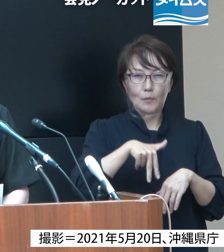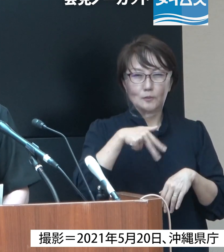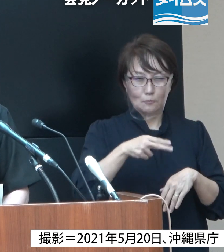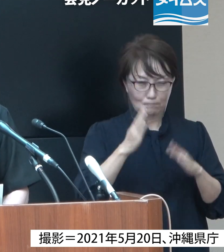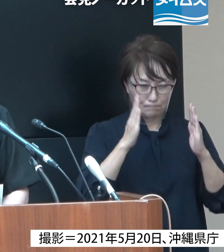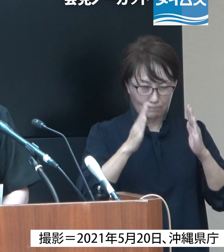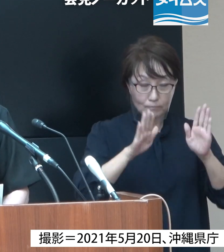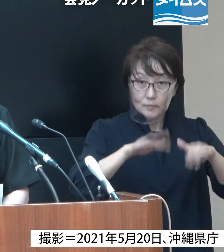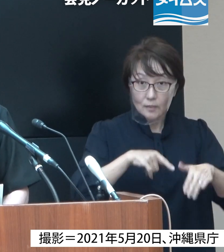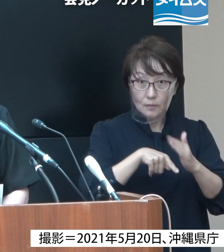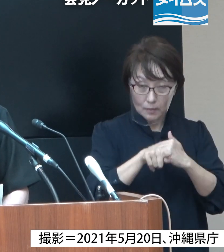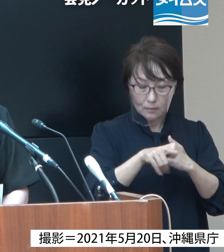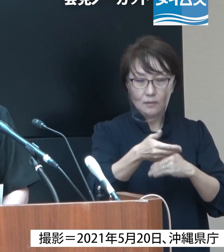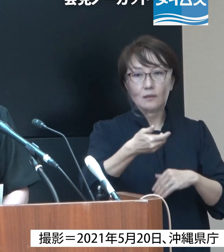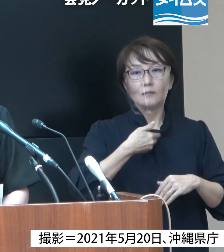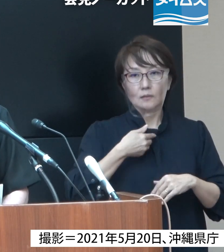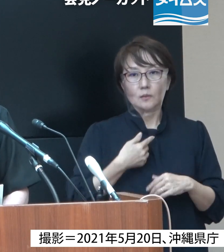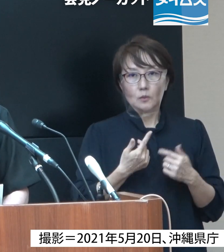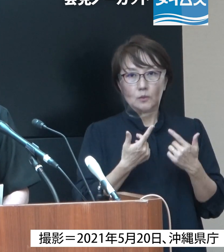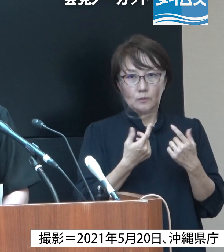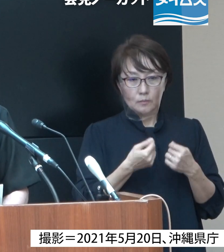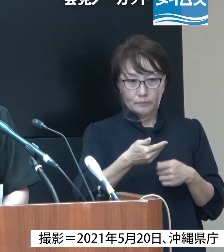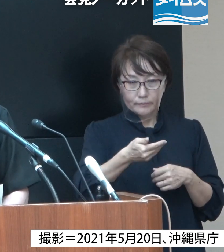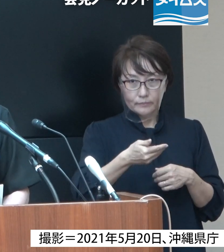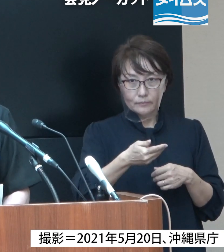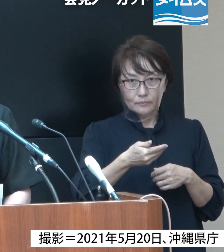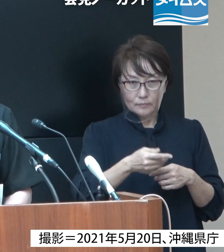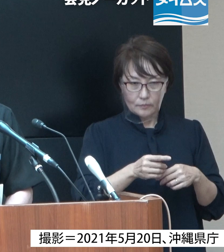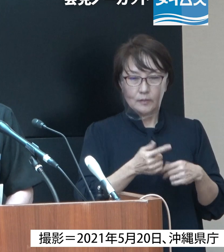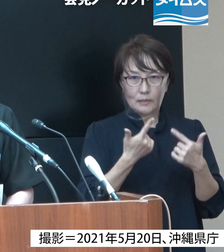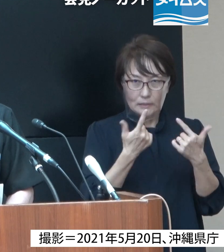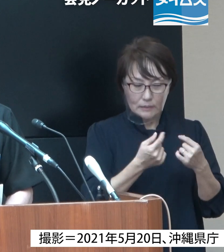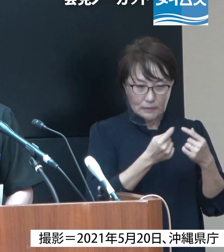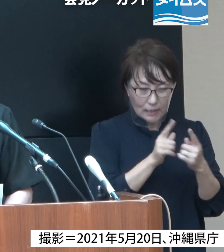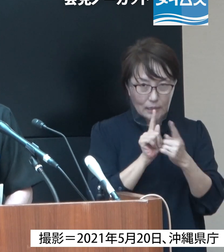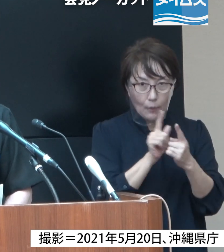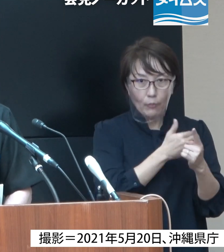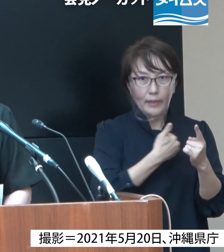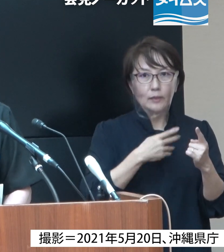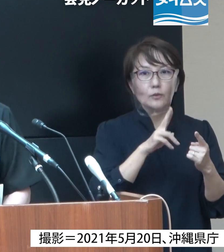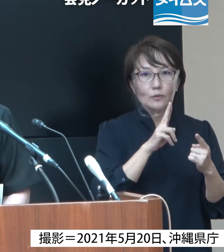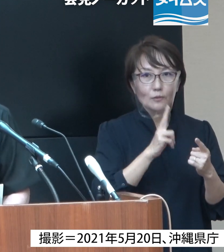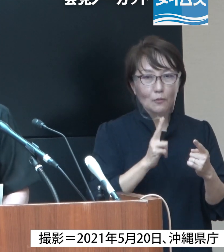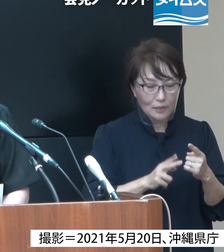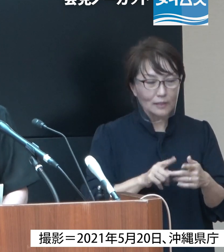その都度しっかり対応できるように取り組んできたということです。